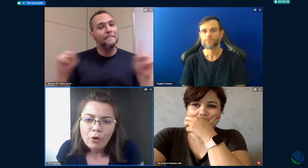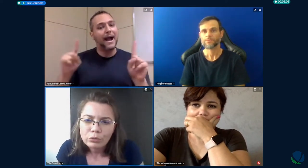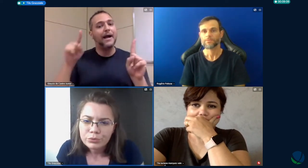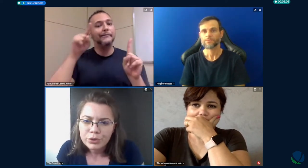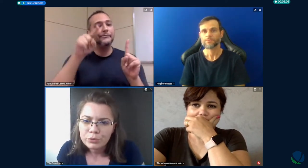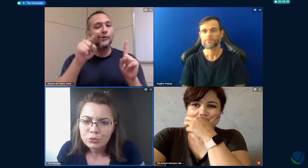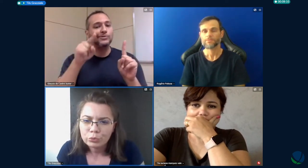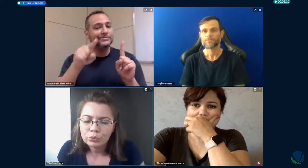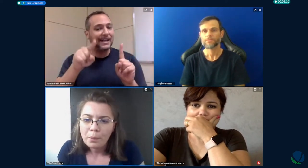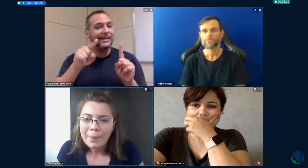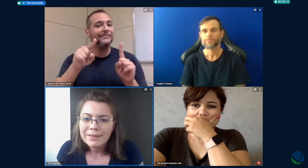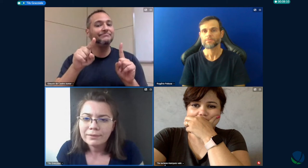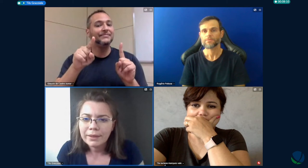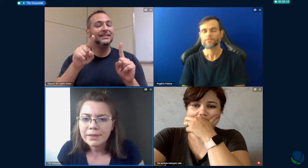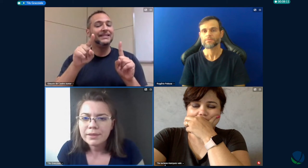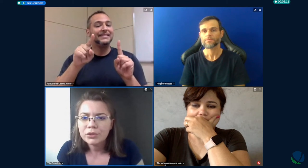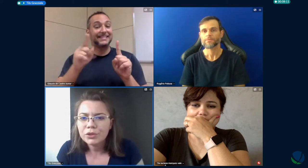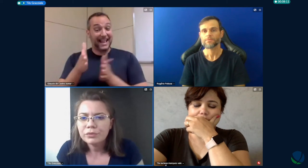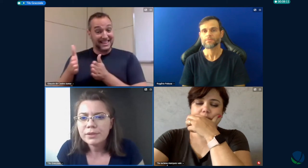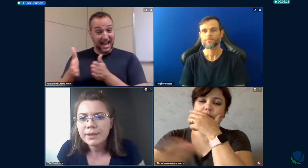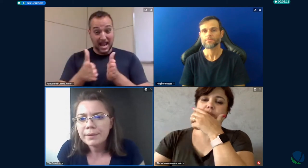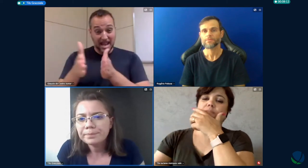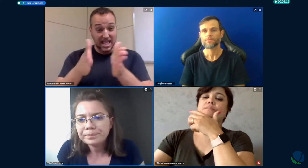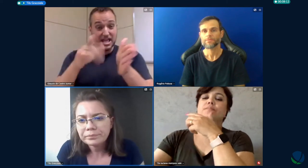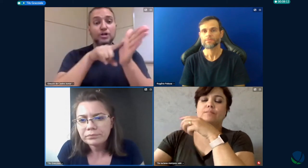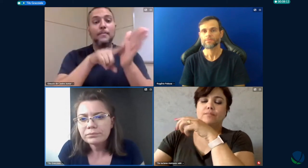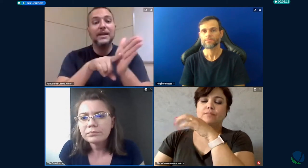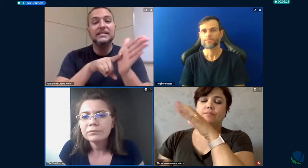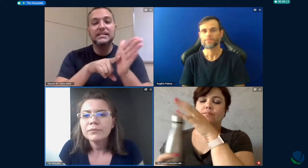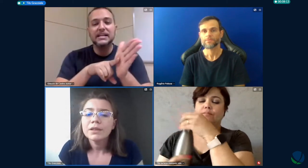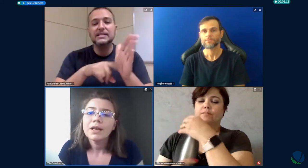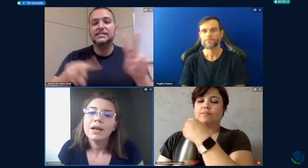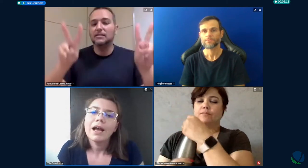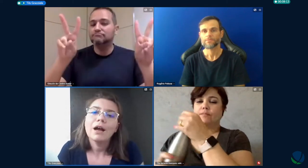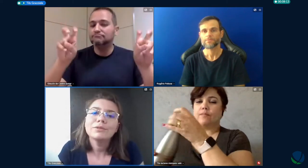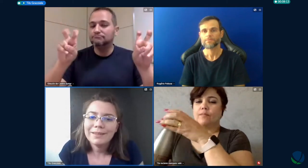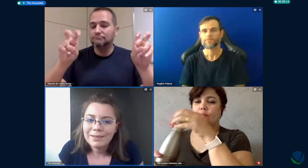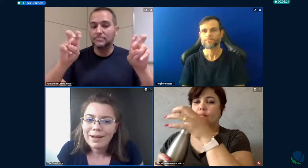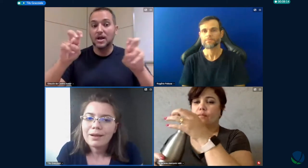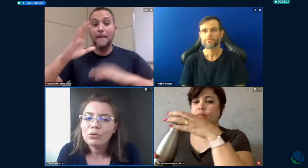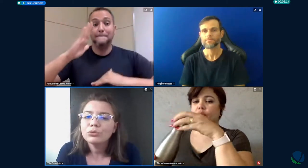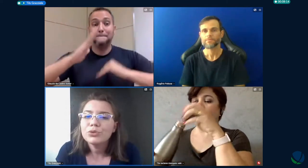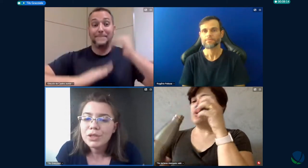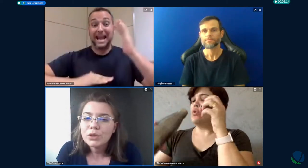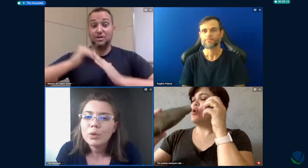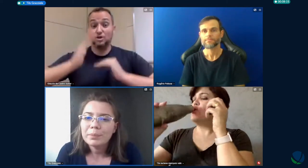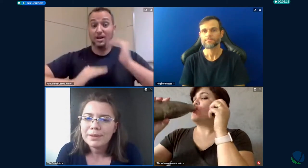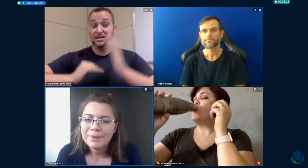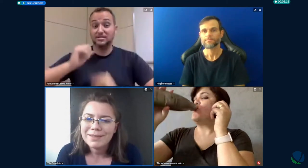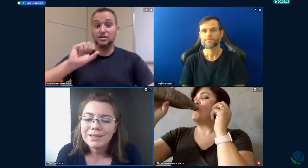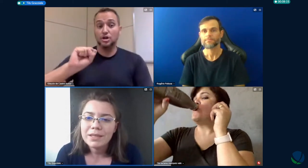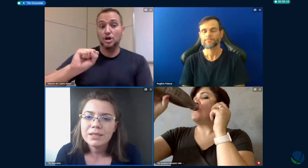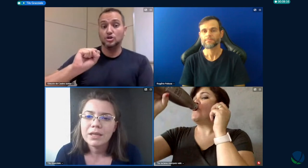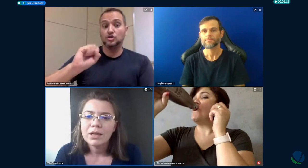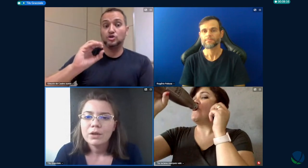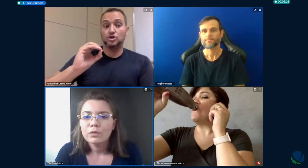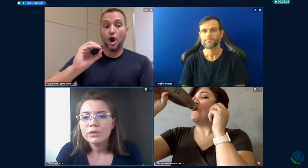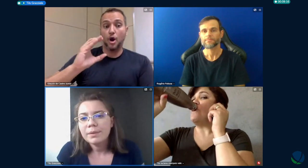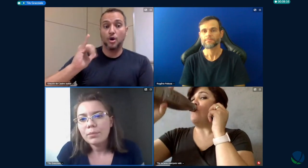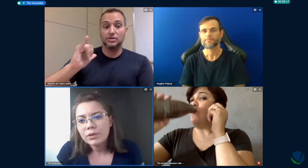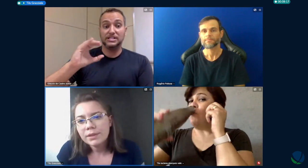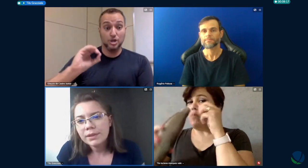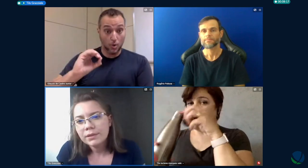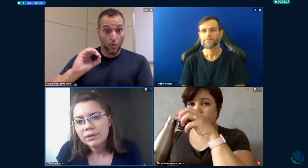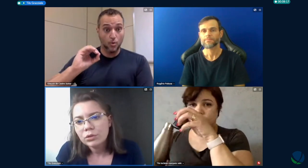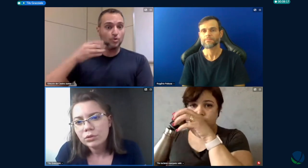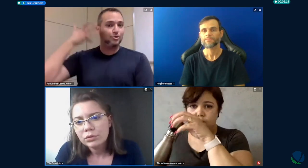Não é o foco do seu estudo, mas é interessante que você, ao trilhar, ao conduzir a sua pesquisa,